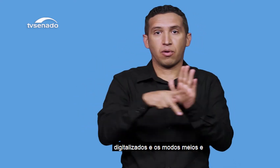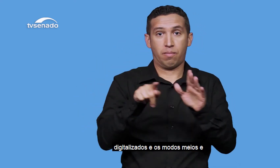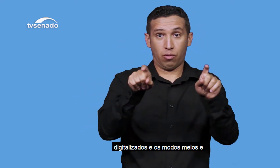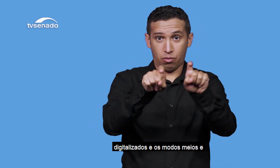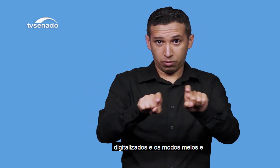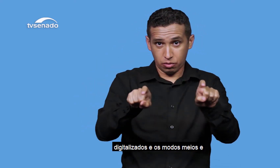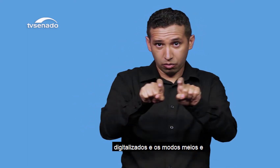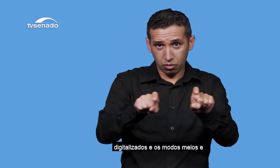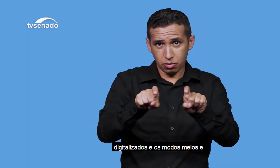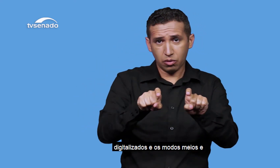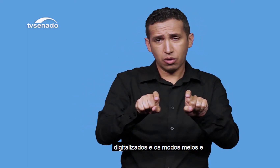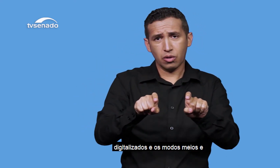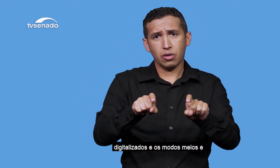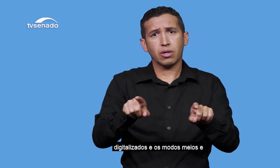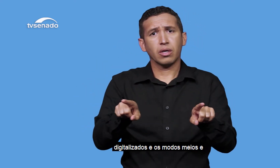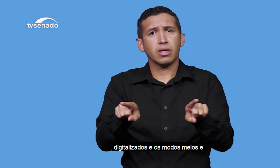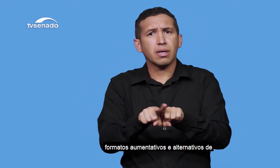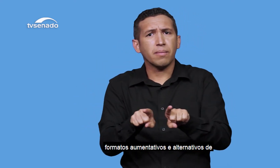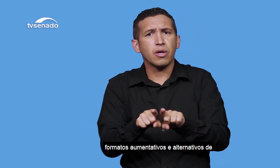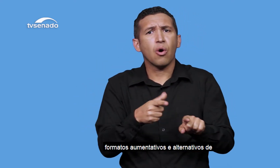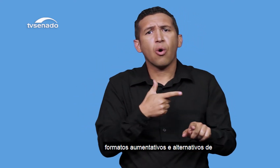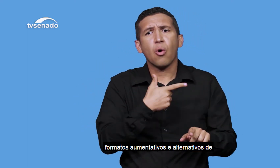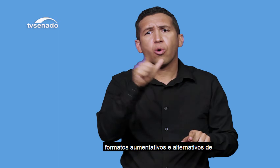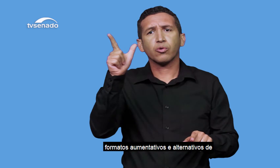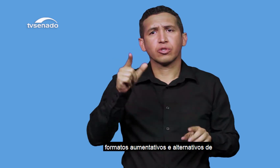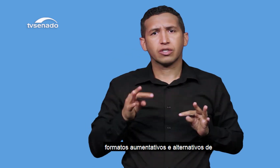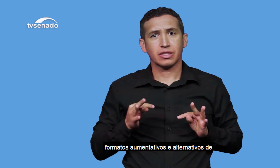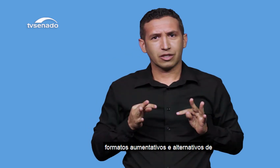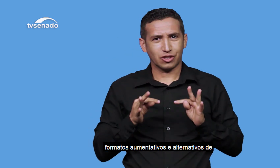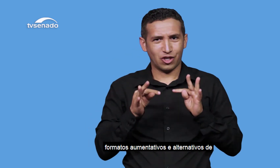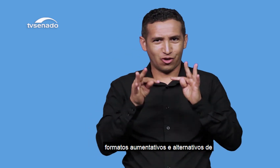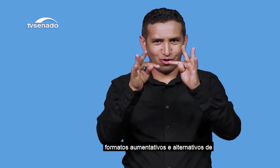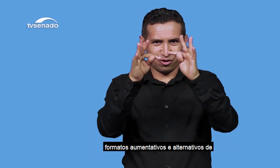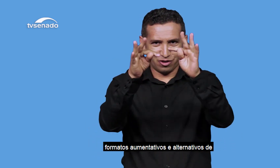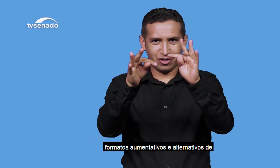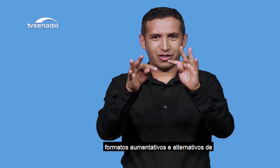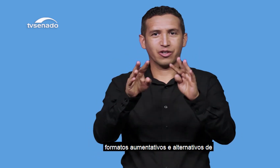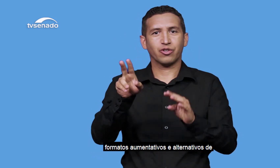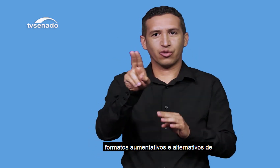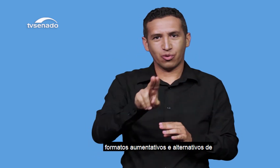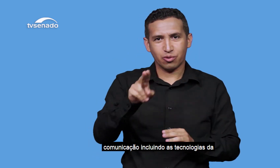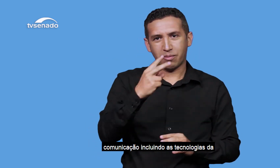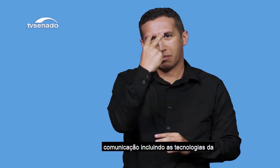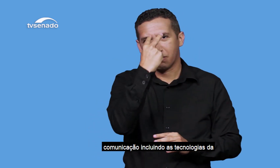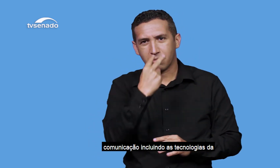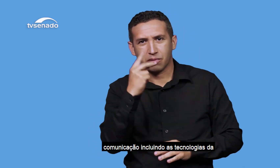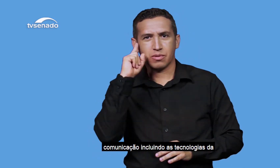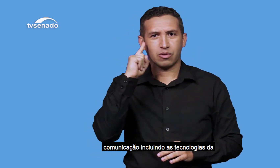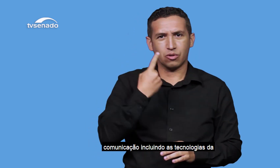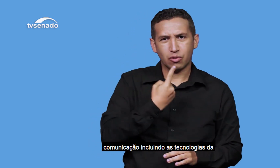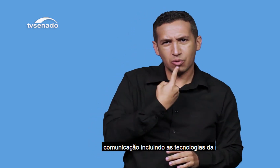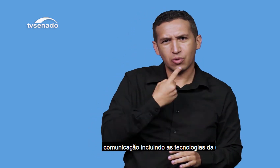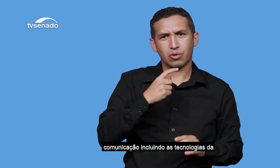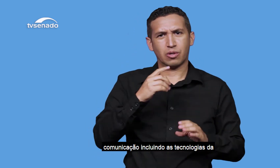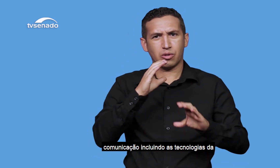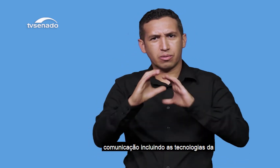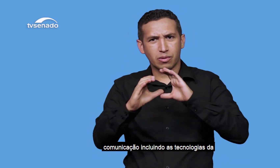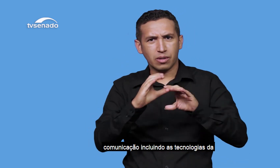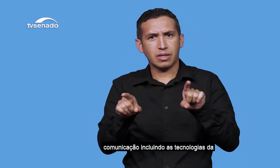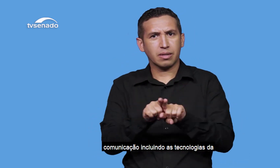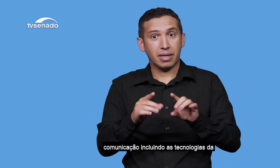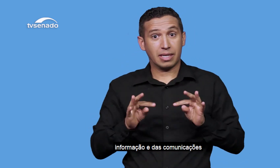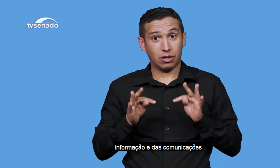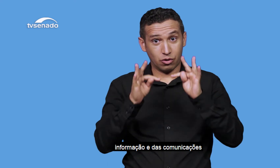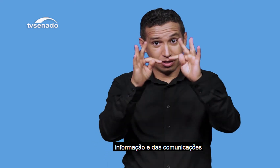digitalizados e os modos meios e formatos aumentativos e alternativos de comunicação incluindo as